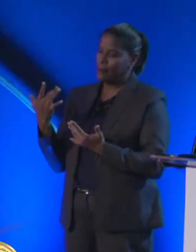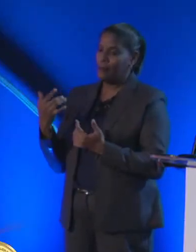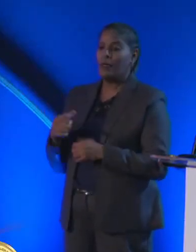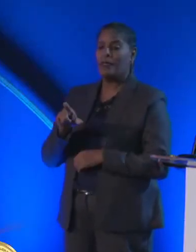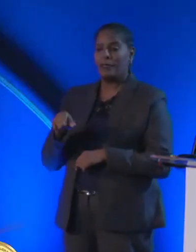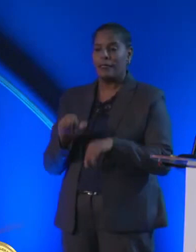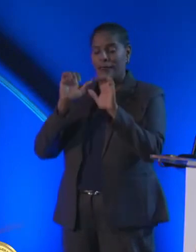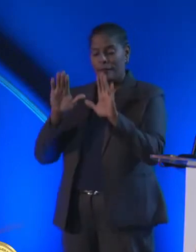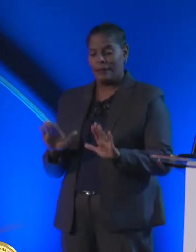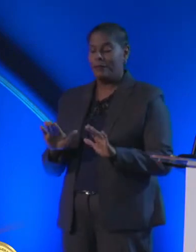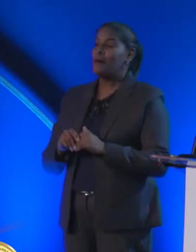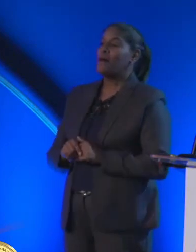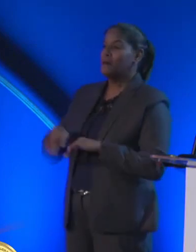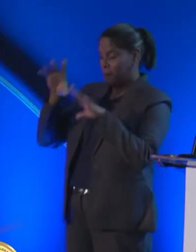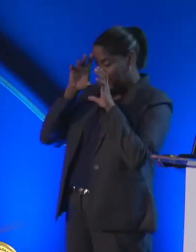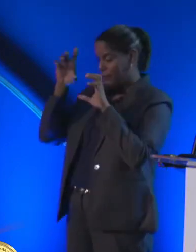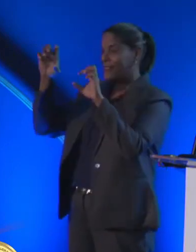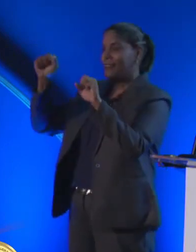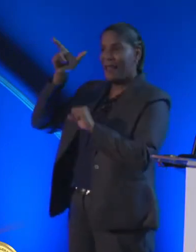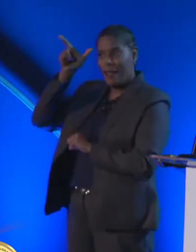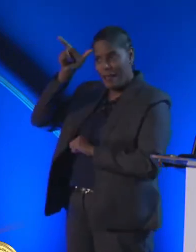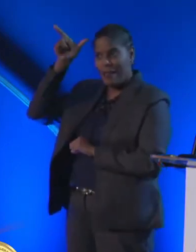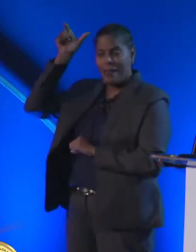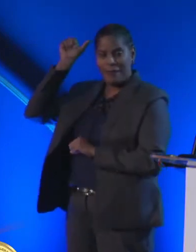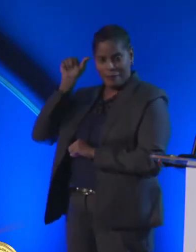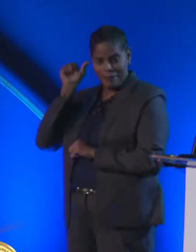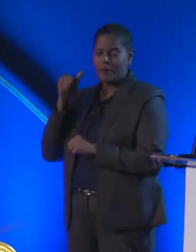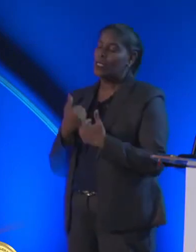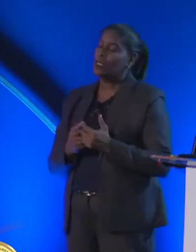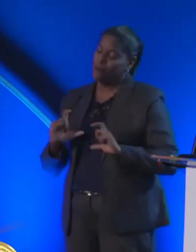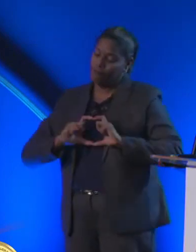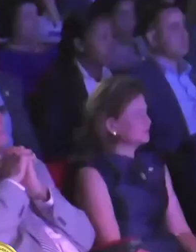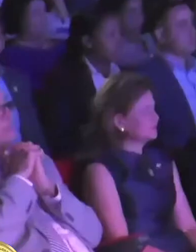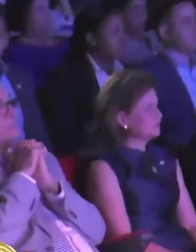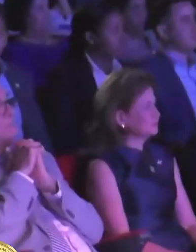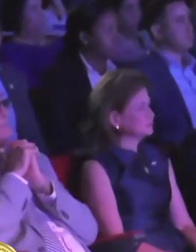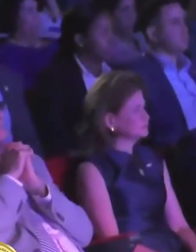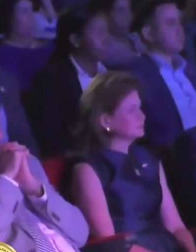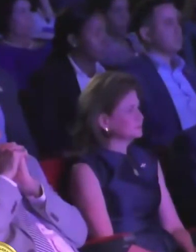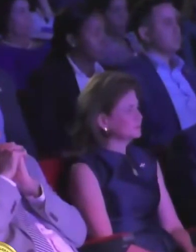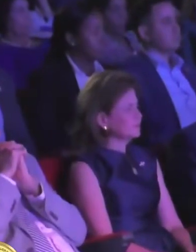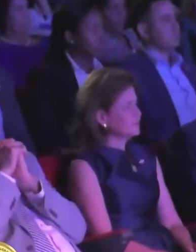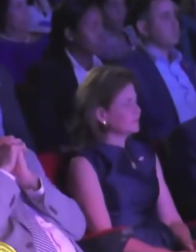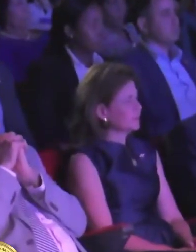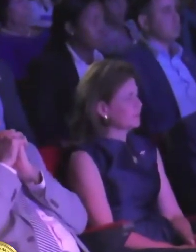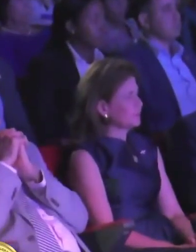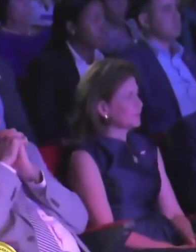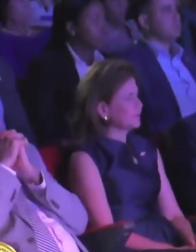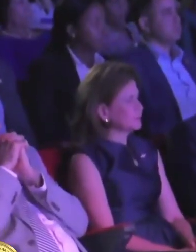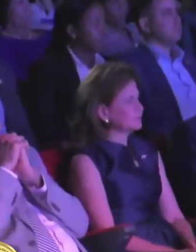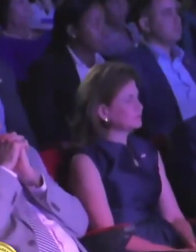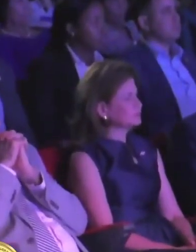excelentísimo señor presidente Luis abinader les entregue la medalla al mérito para poder